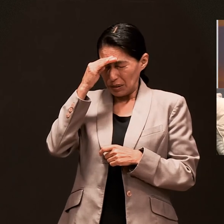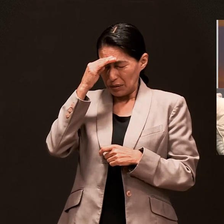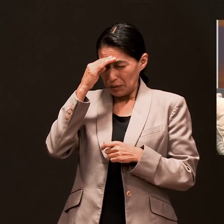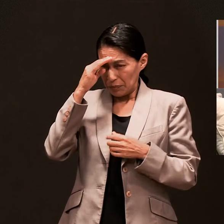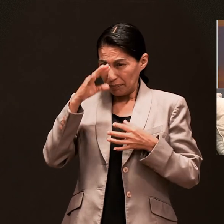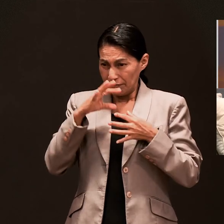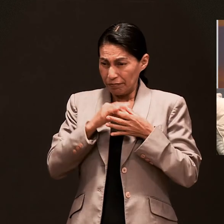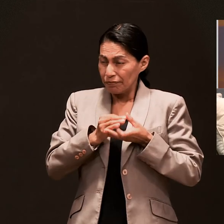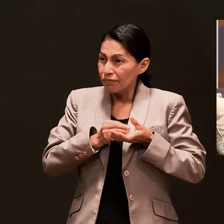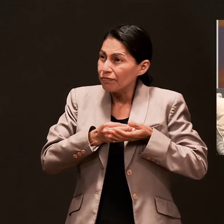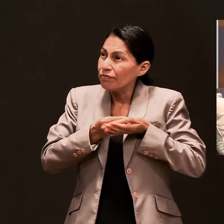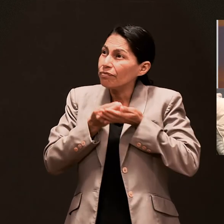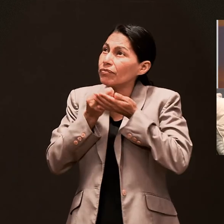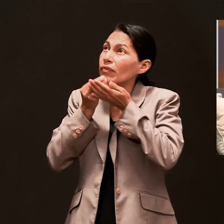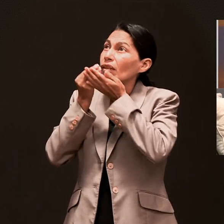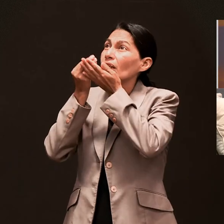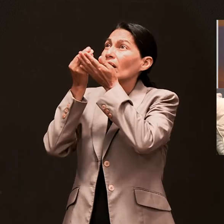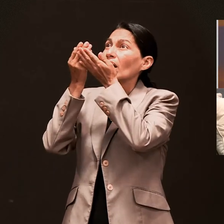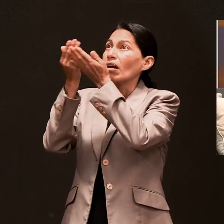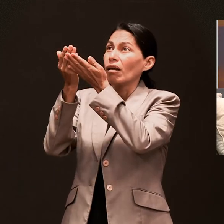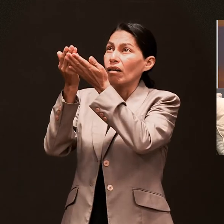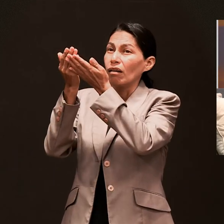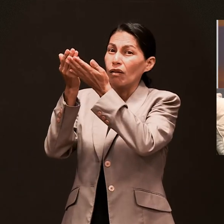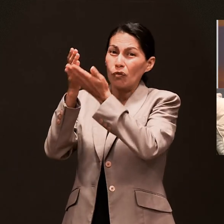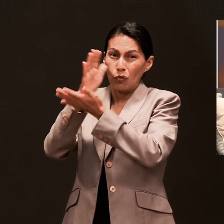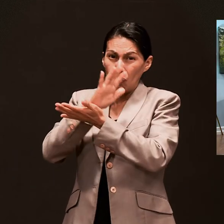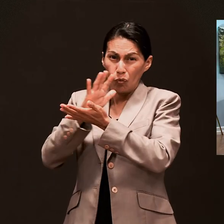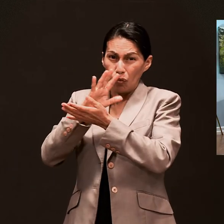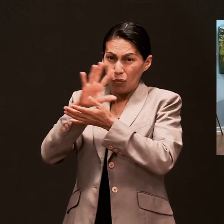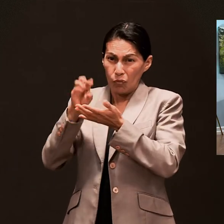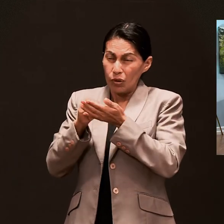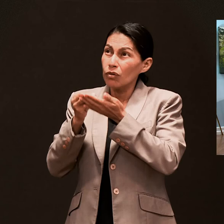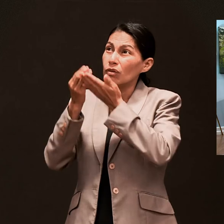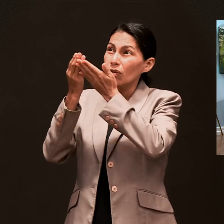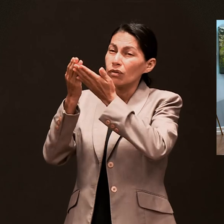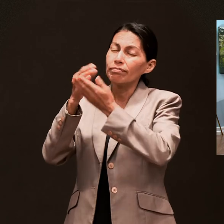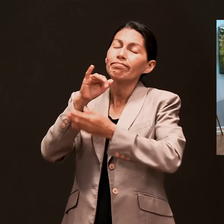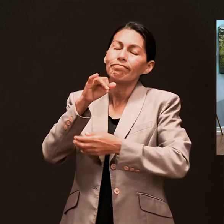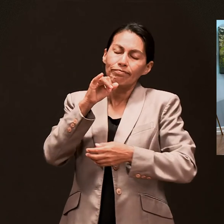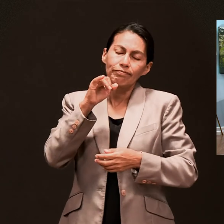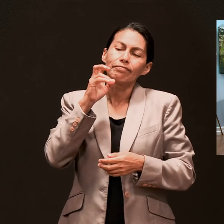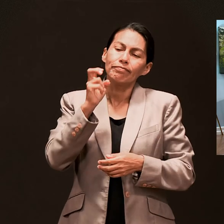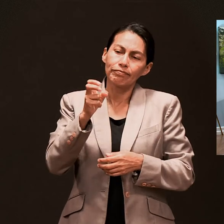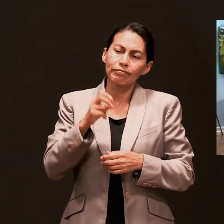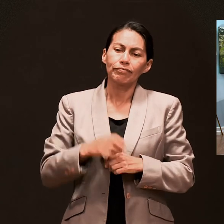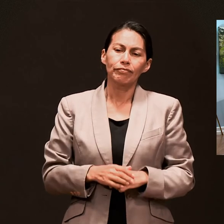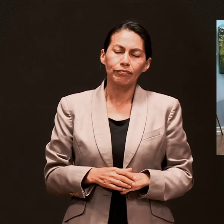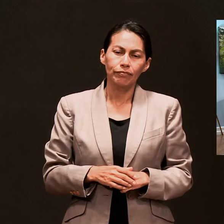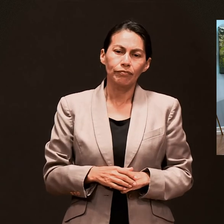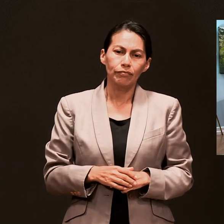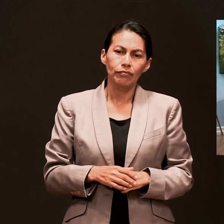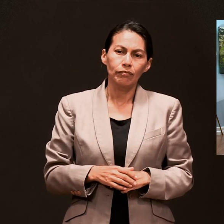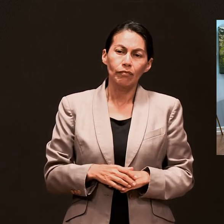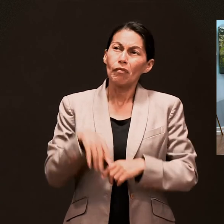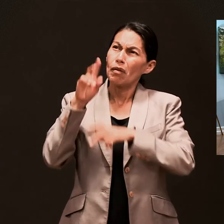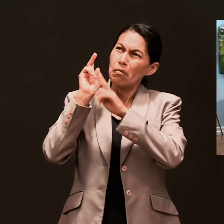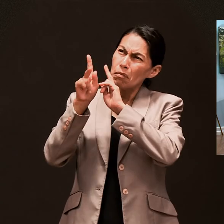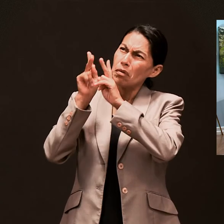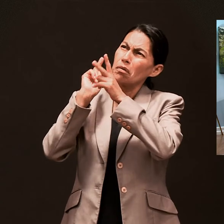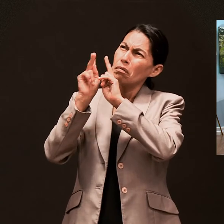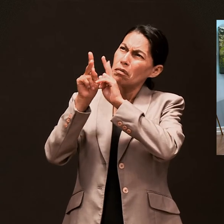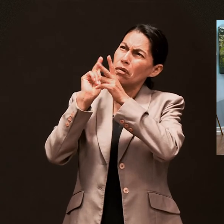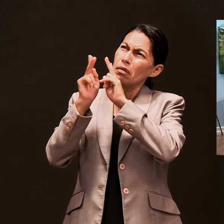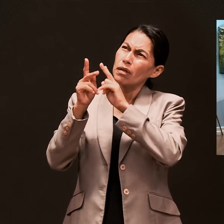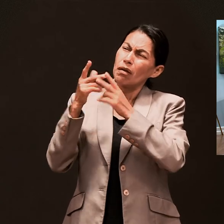lo que hay en mi mente a Dios entrega es una entrega entrega total a Dios si